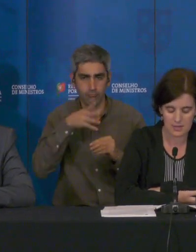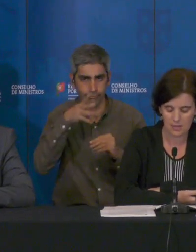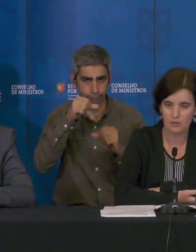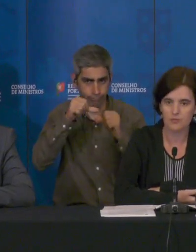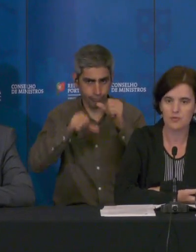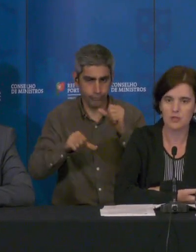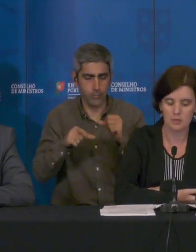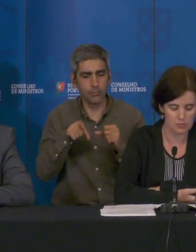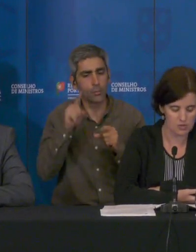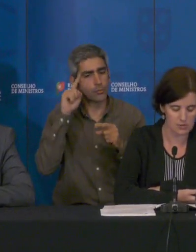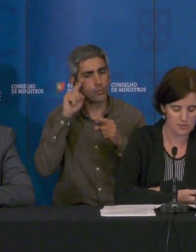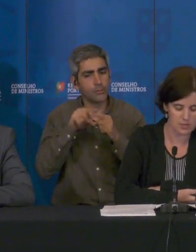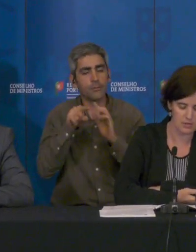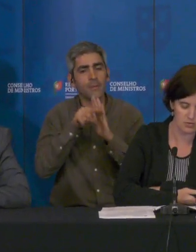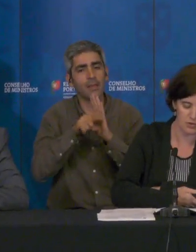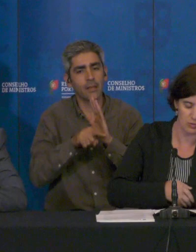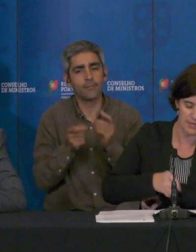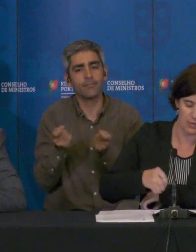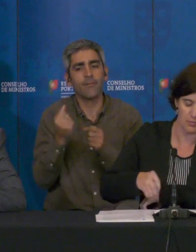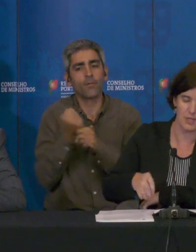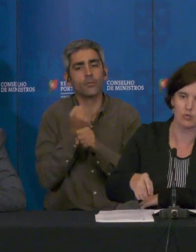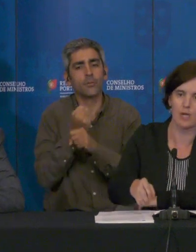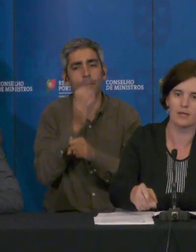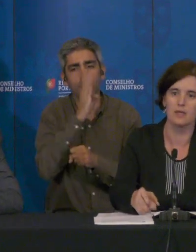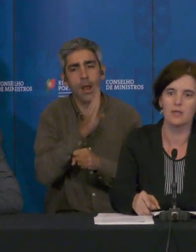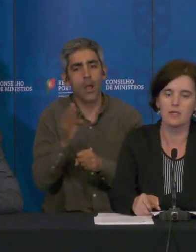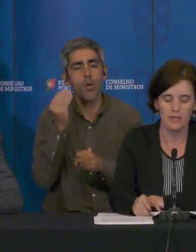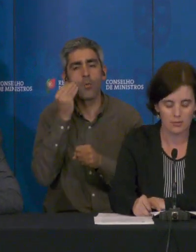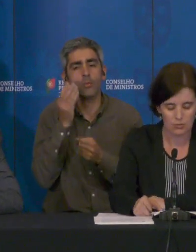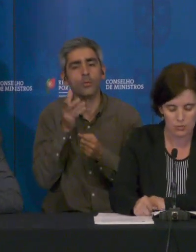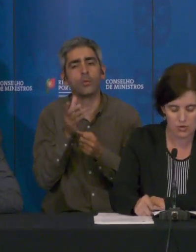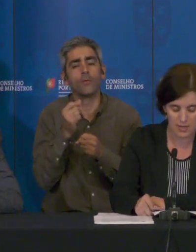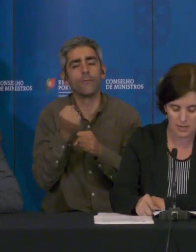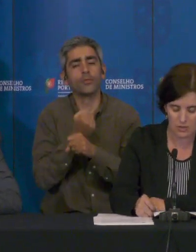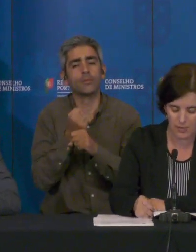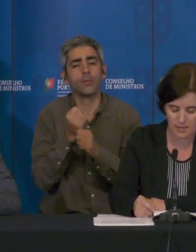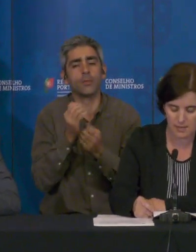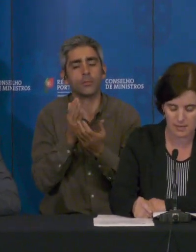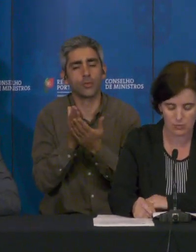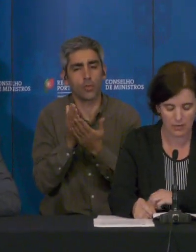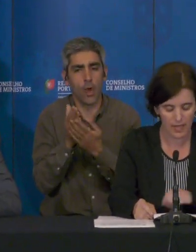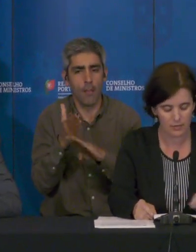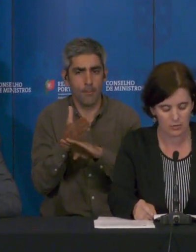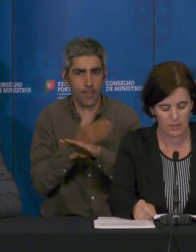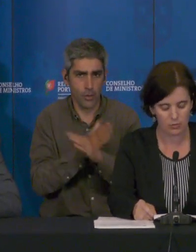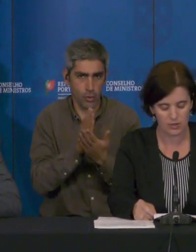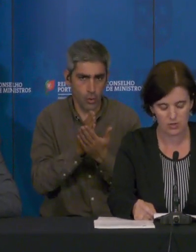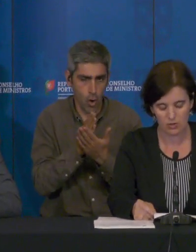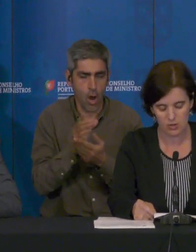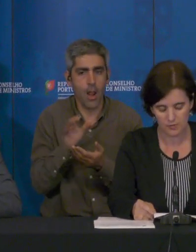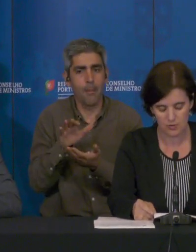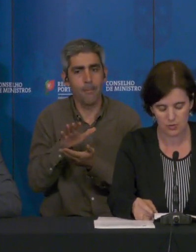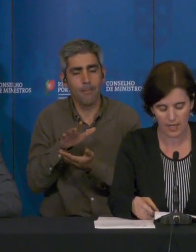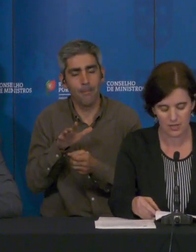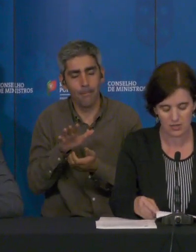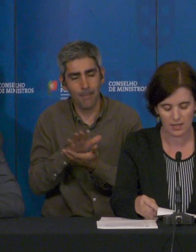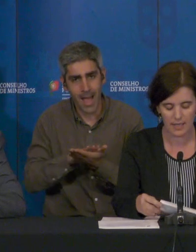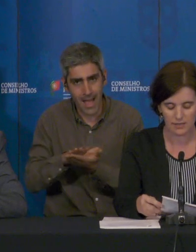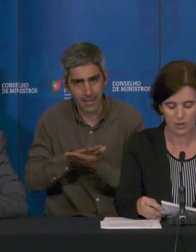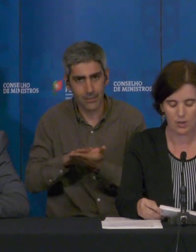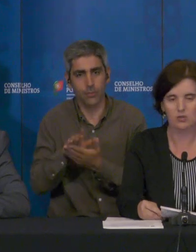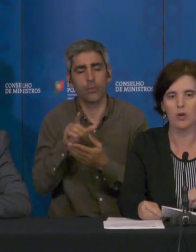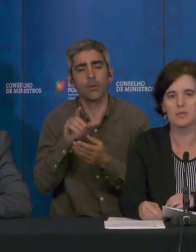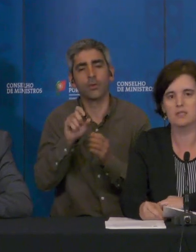de organização e funcionamento dos estabelecimentos de educação pré-escolar e dos ensinos básico e secundário, incluindo escolas profissionais,